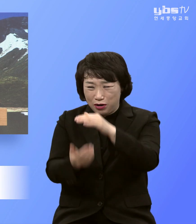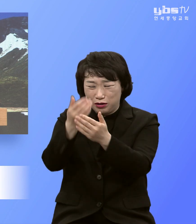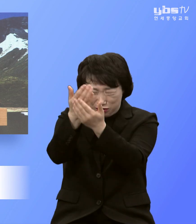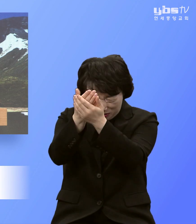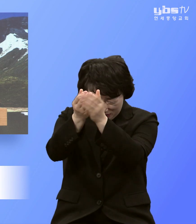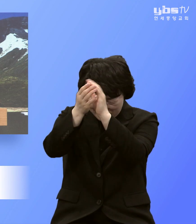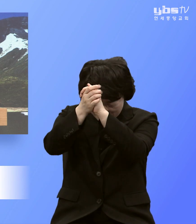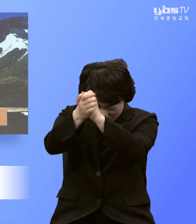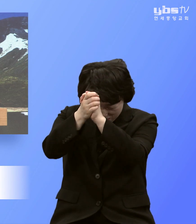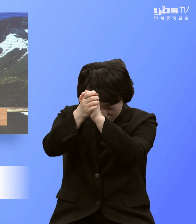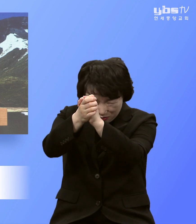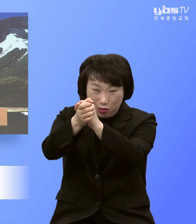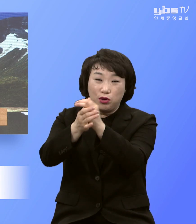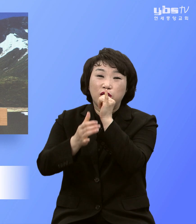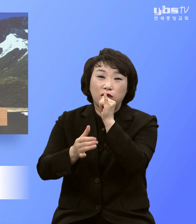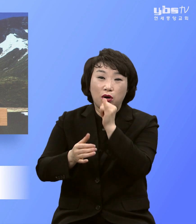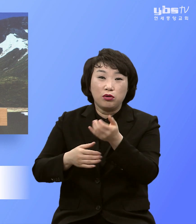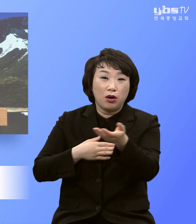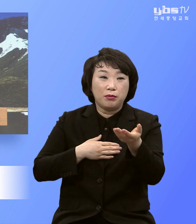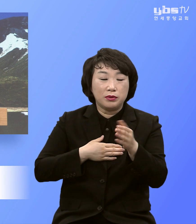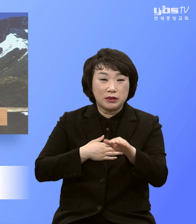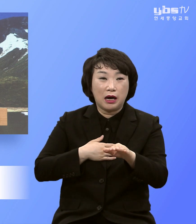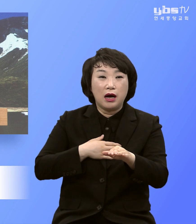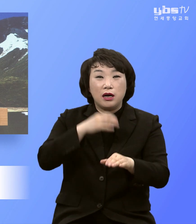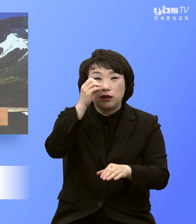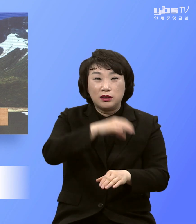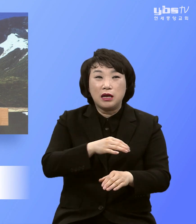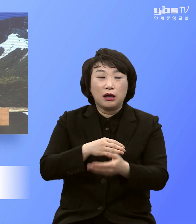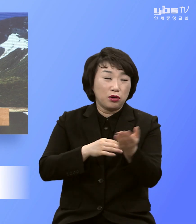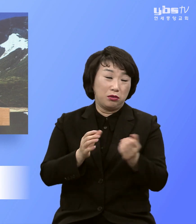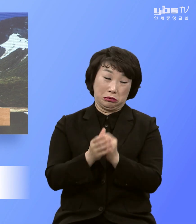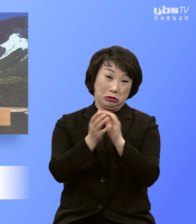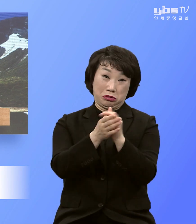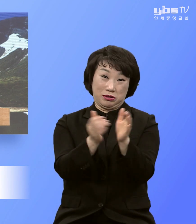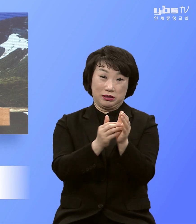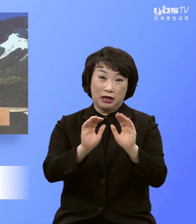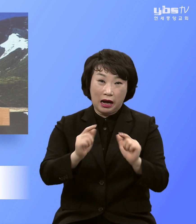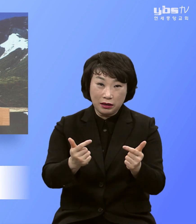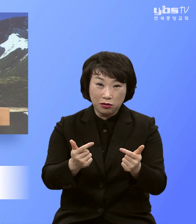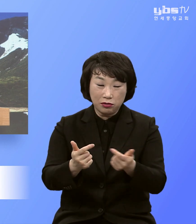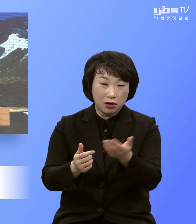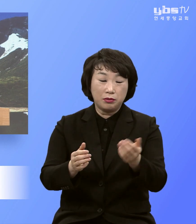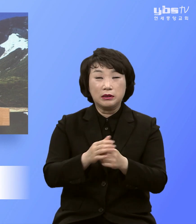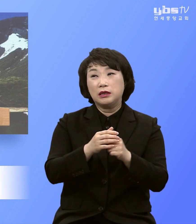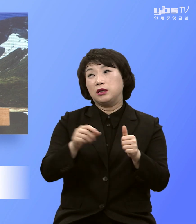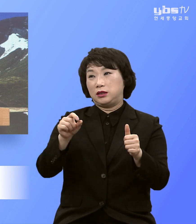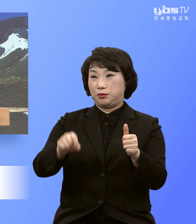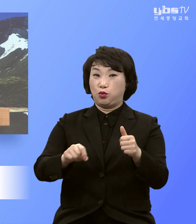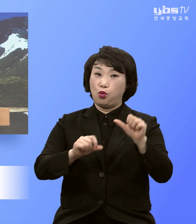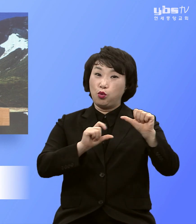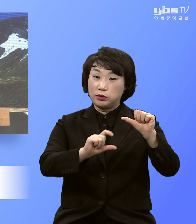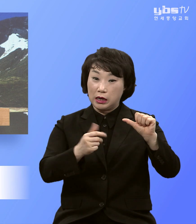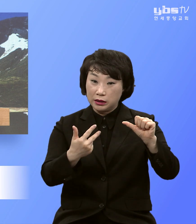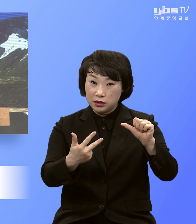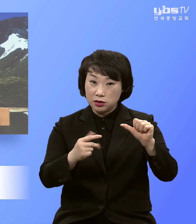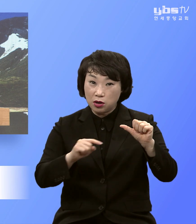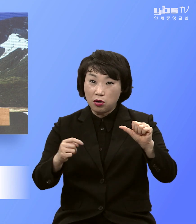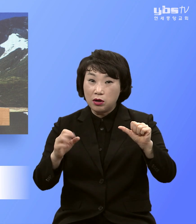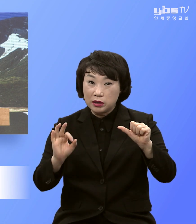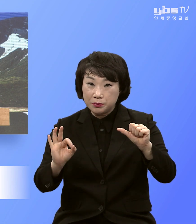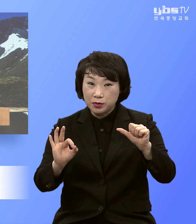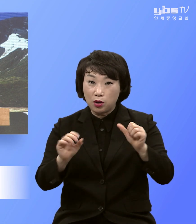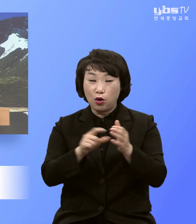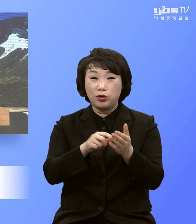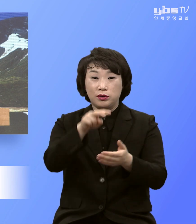바랍니다. 그냥 이렇게 말한 것이 아니라 히브리서 5장 7절로